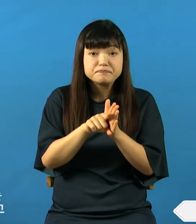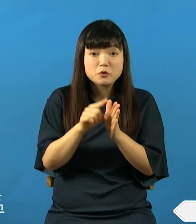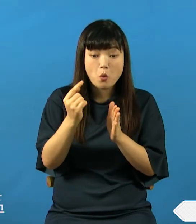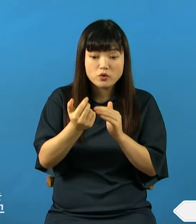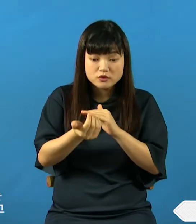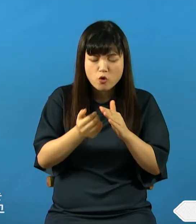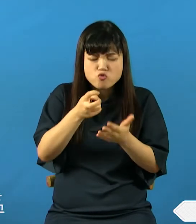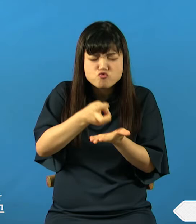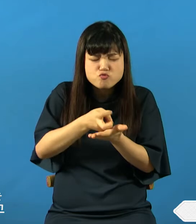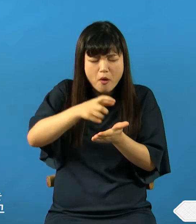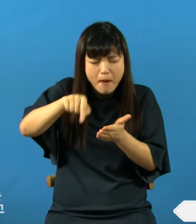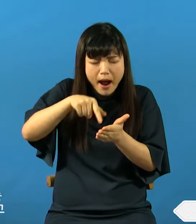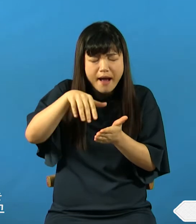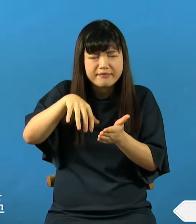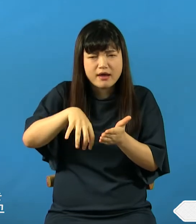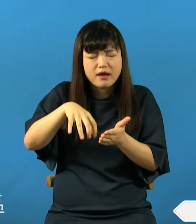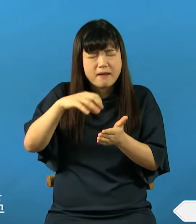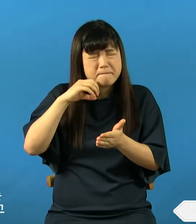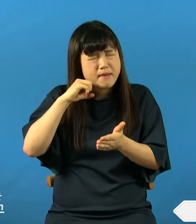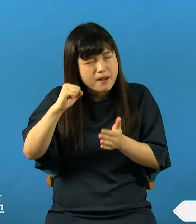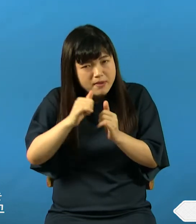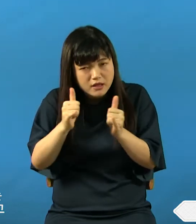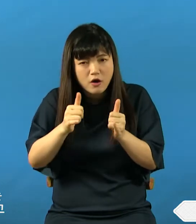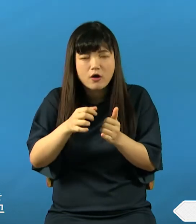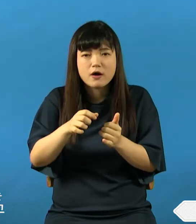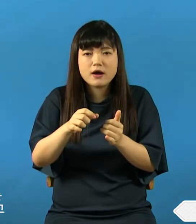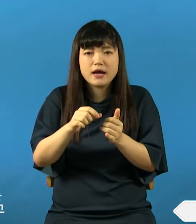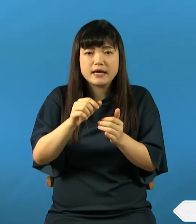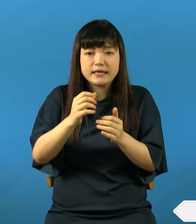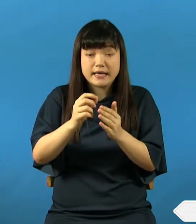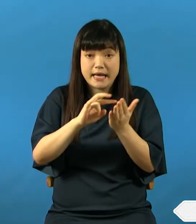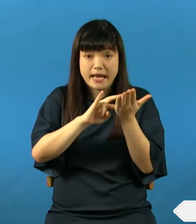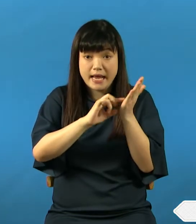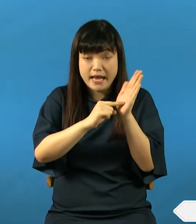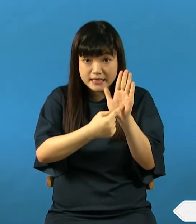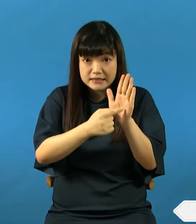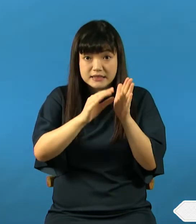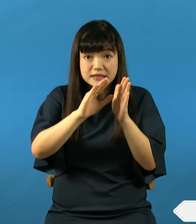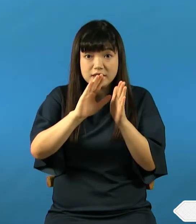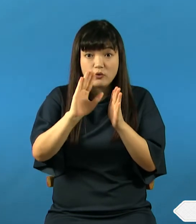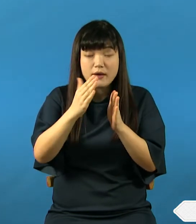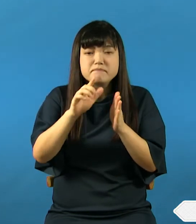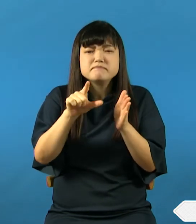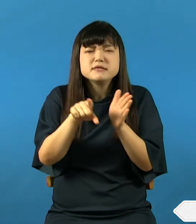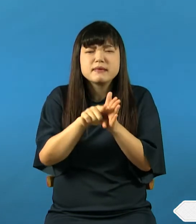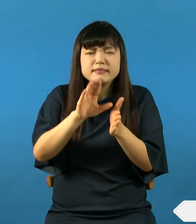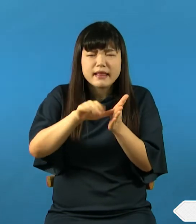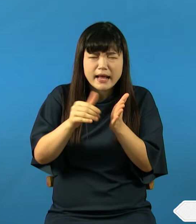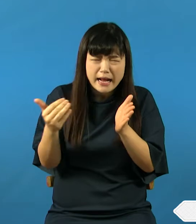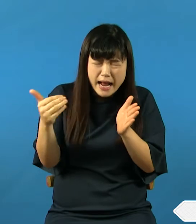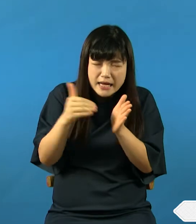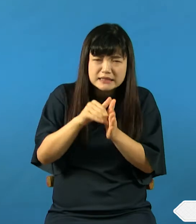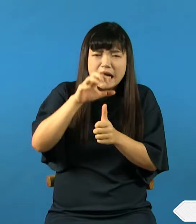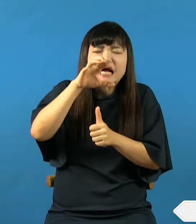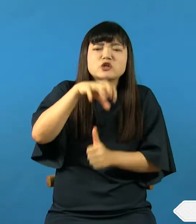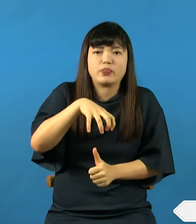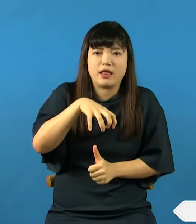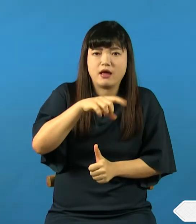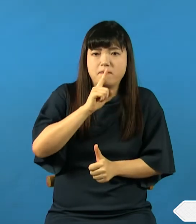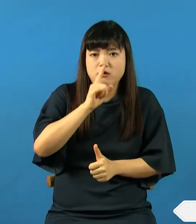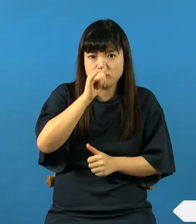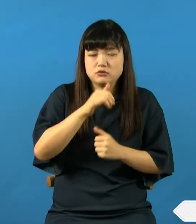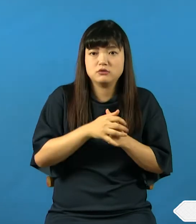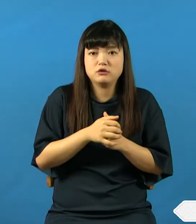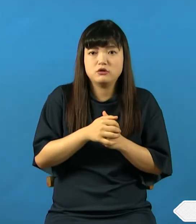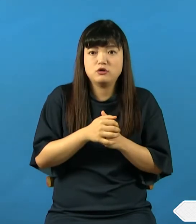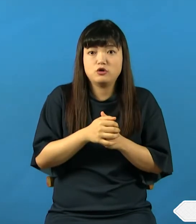믿음이 오기 전에 우리는 율법 아래에 매인바 되고 계시될 믿음의 때까지 갇혔느니라. 여기